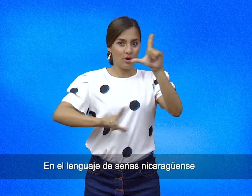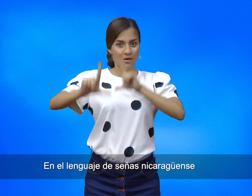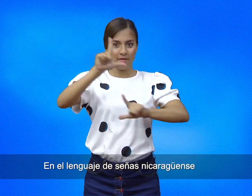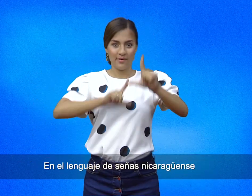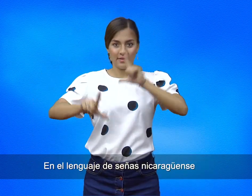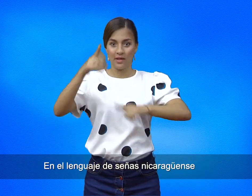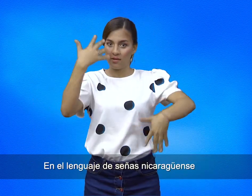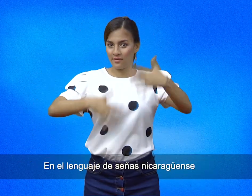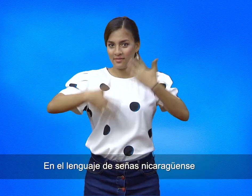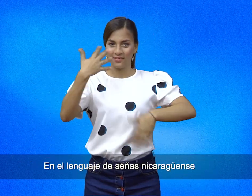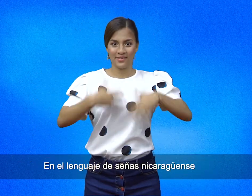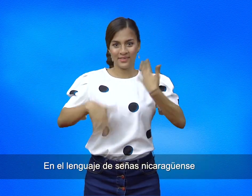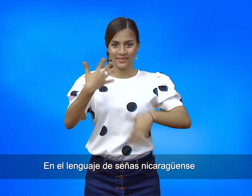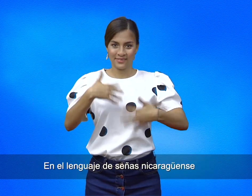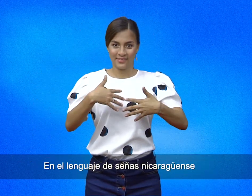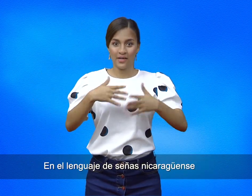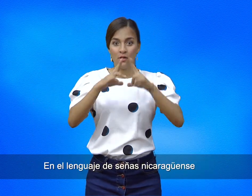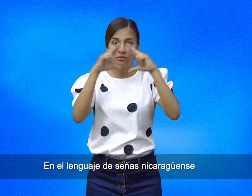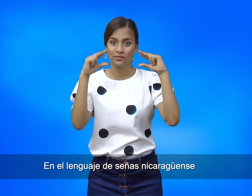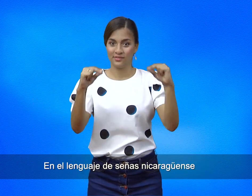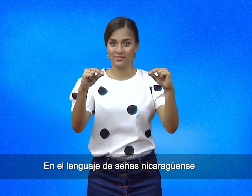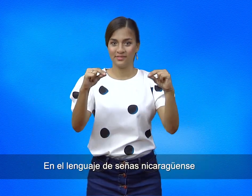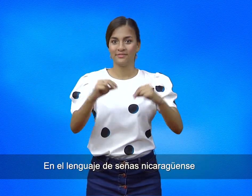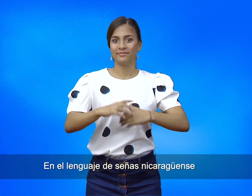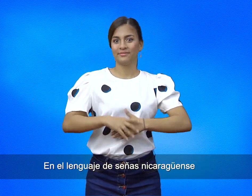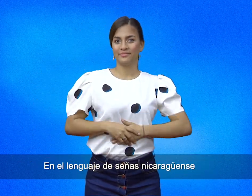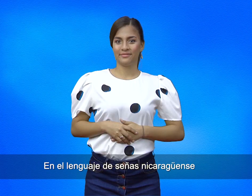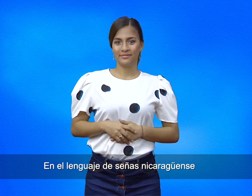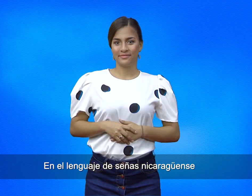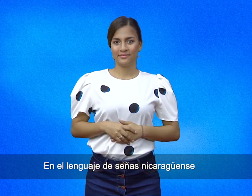lenguaje de señas nicaragüenses.